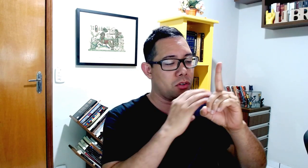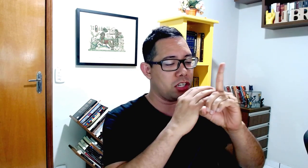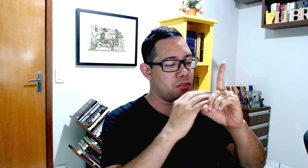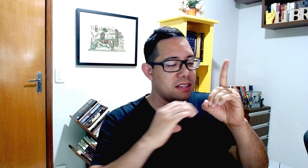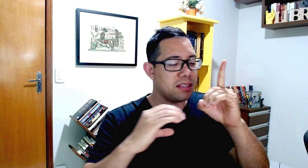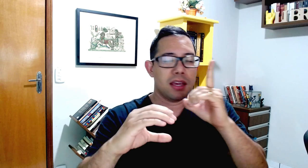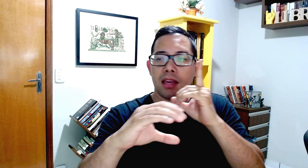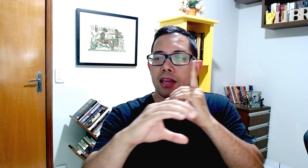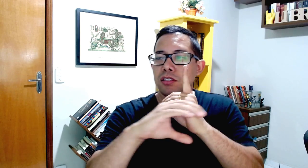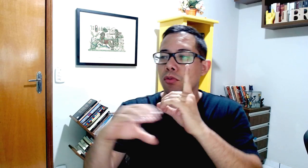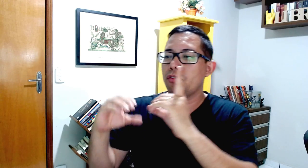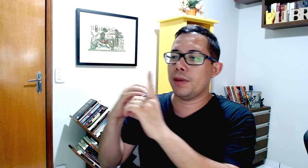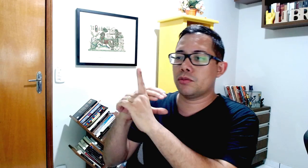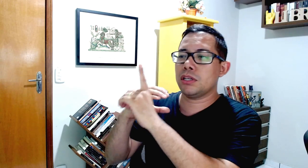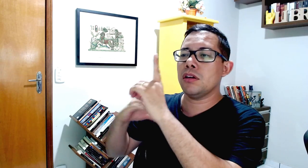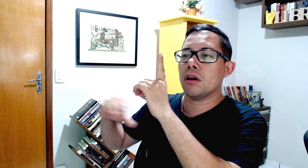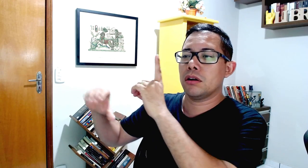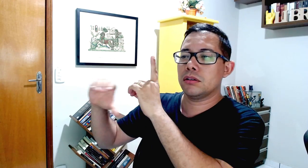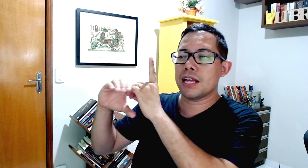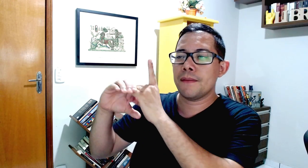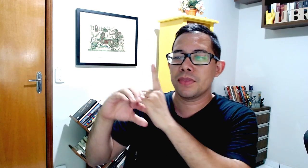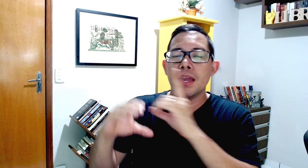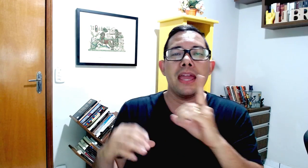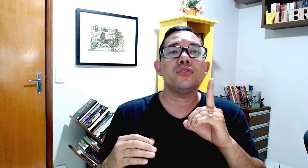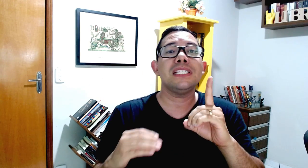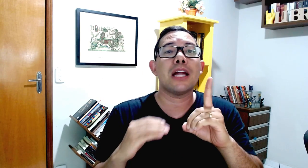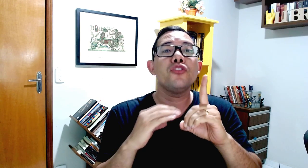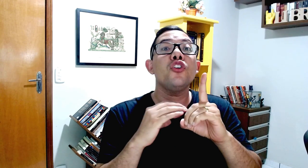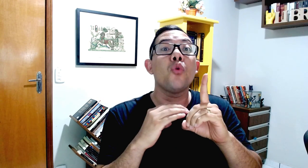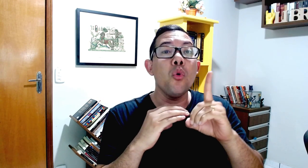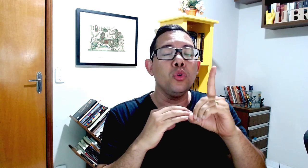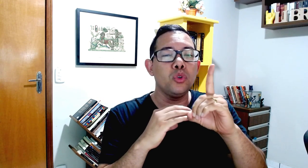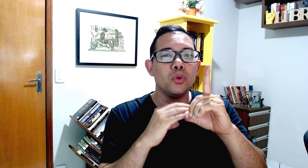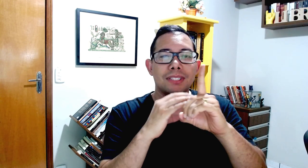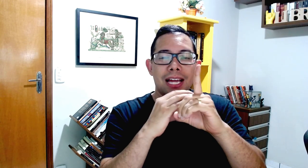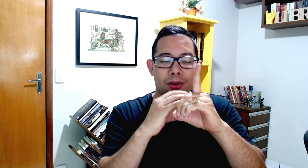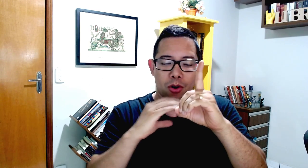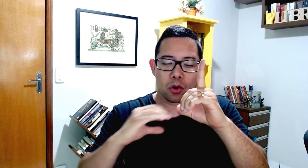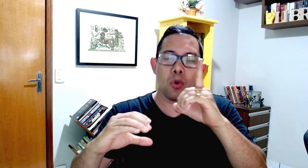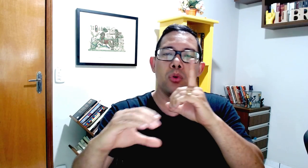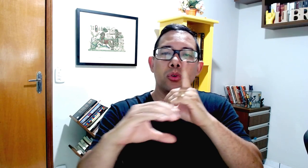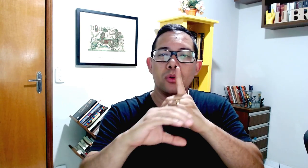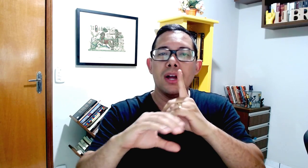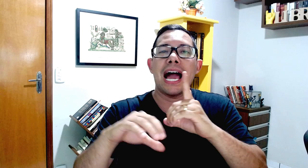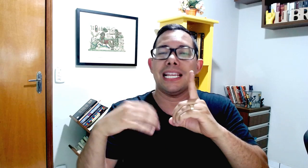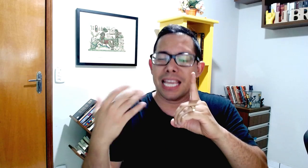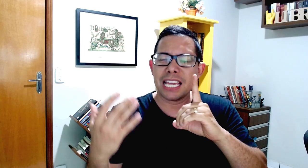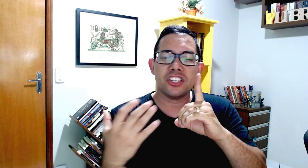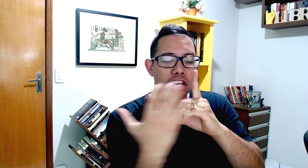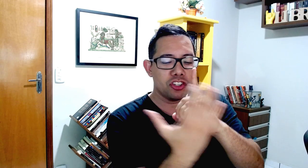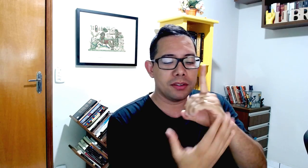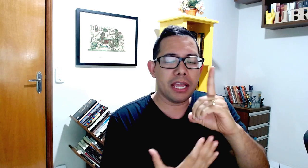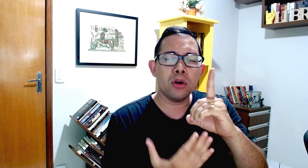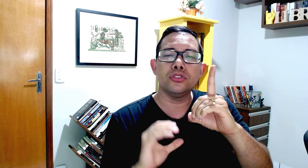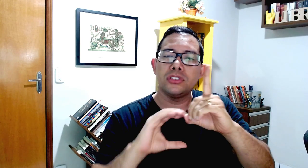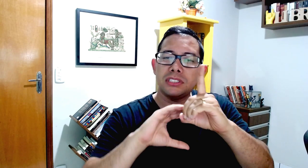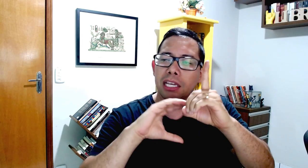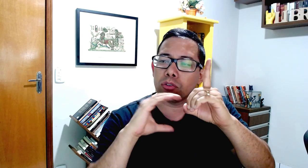a gente faz esse movimento aqui ó tá é um sinal de culto tal culto a ideia de Deus no